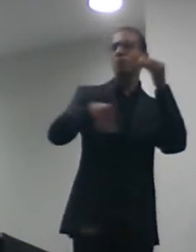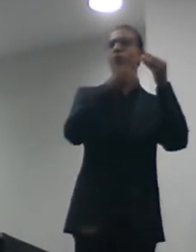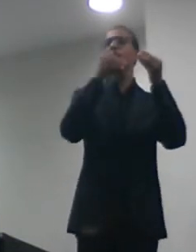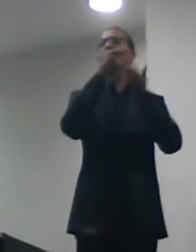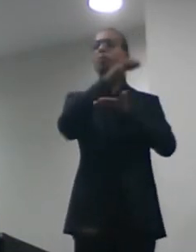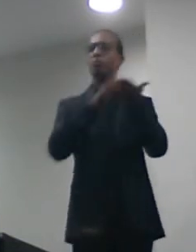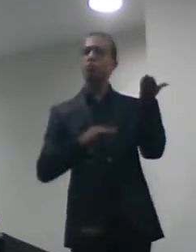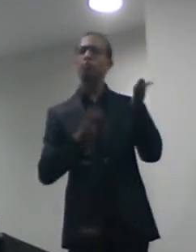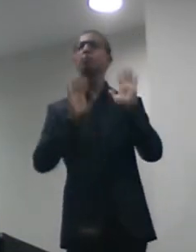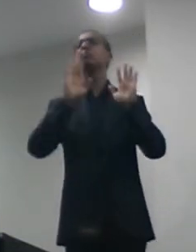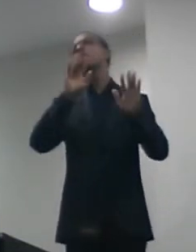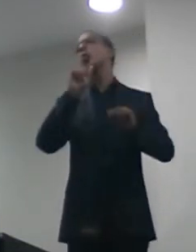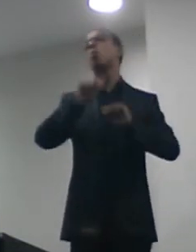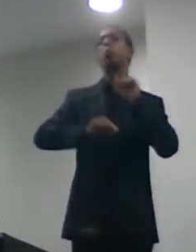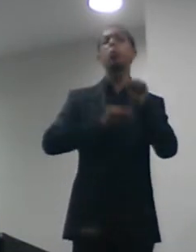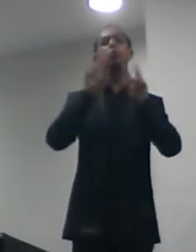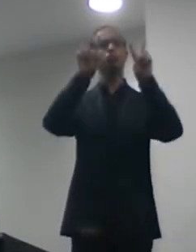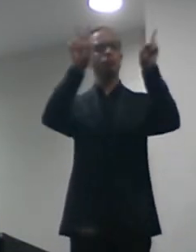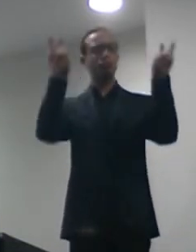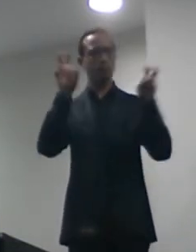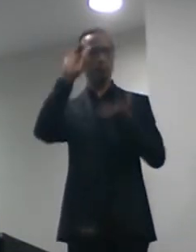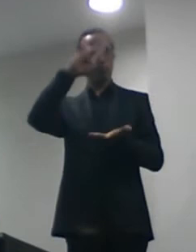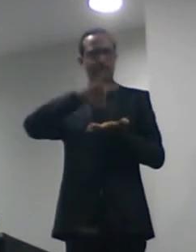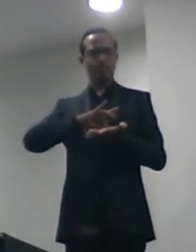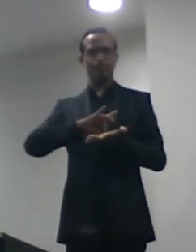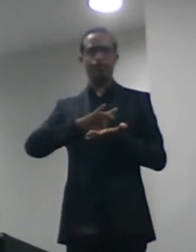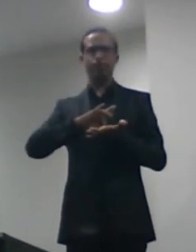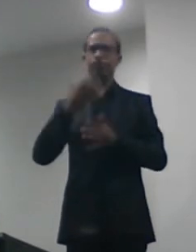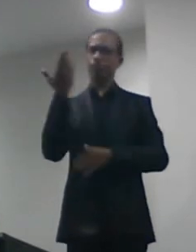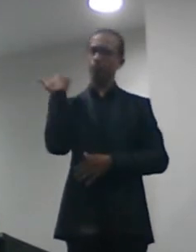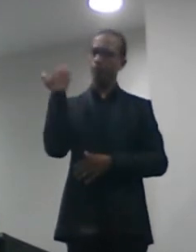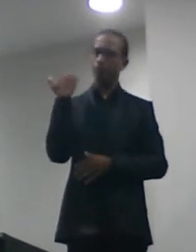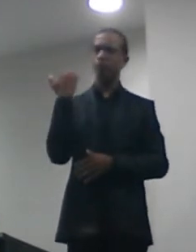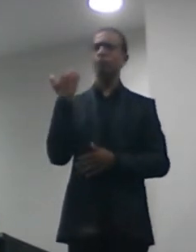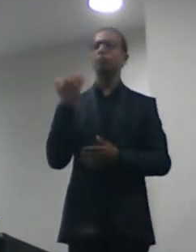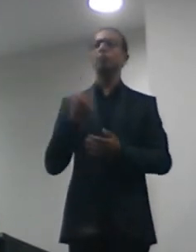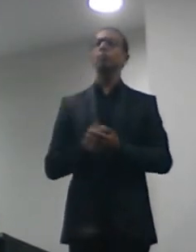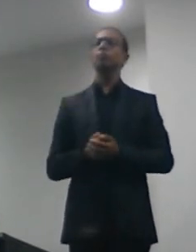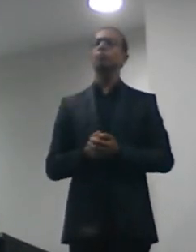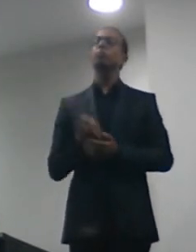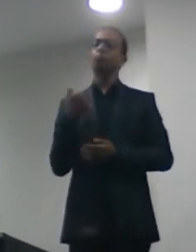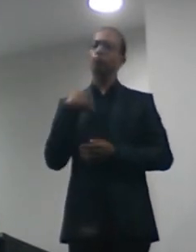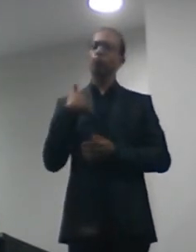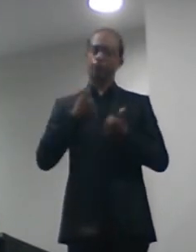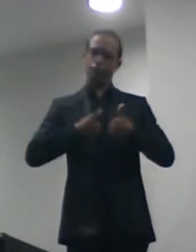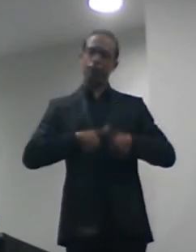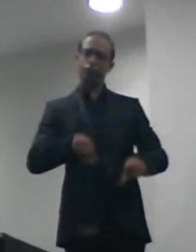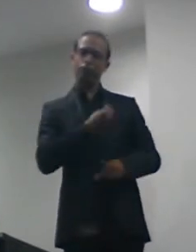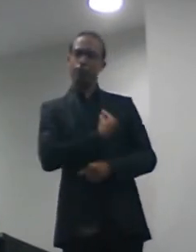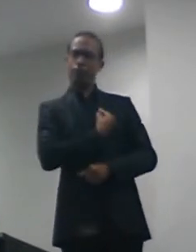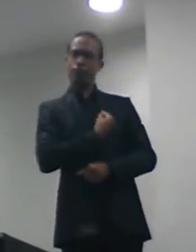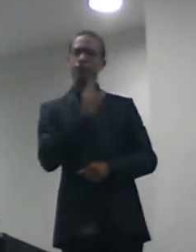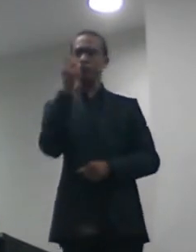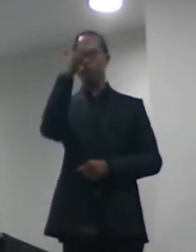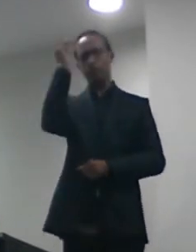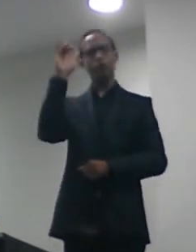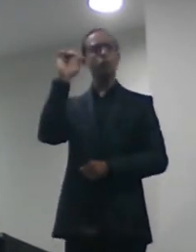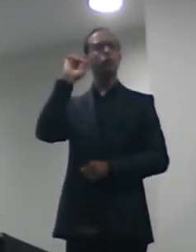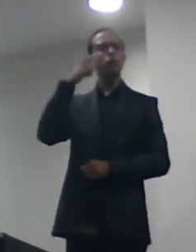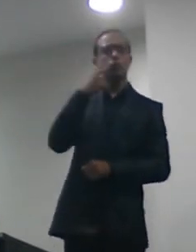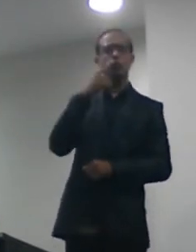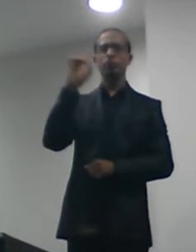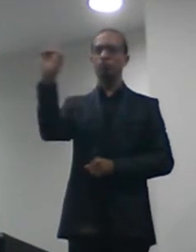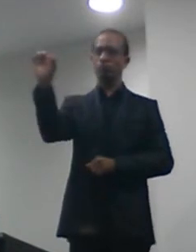monografia, é com relação a um caso concreto que aconteceu e que eu tive a participação. Uma pessoa surda